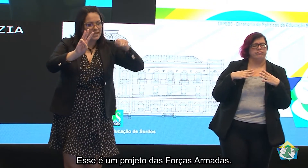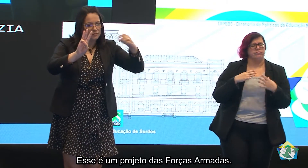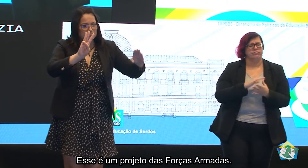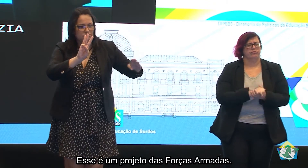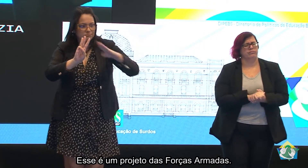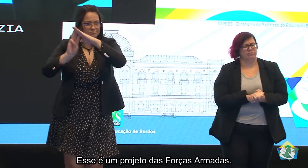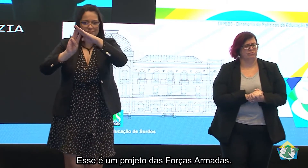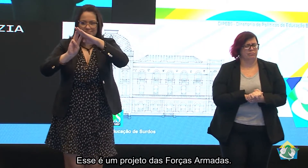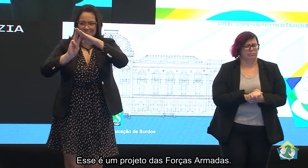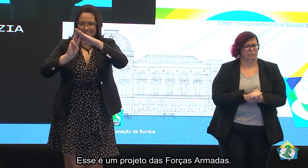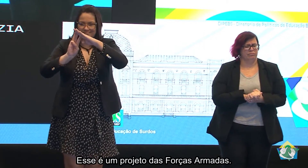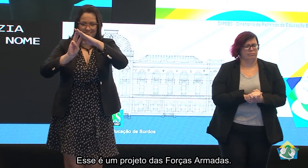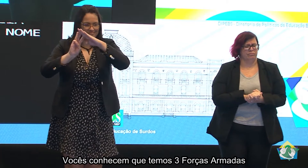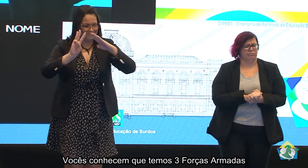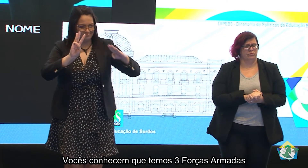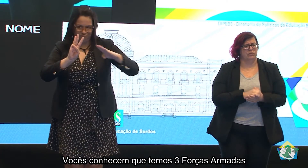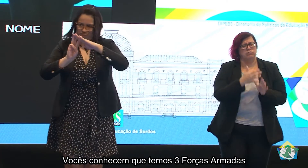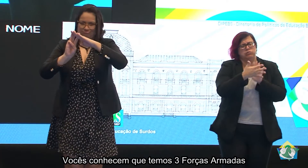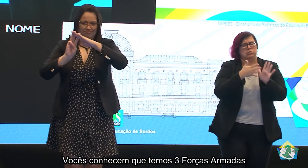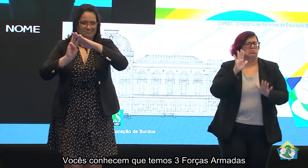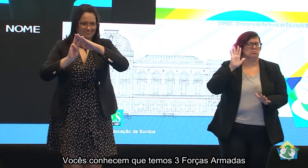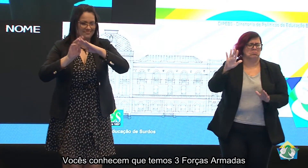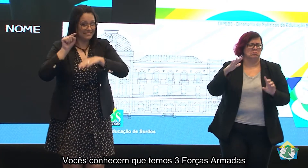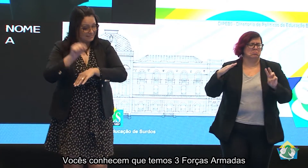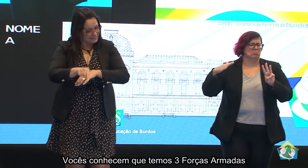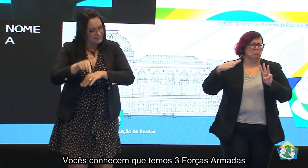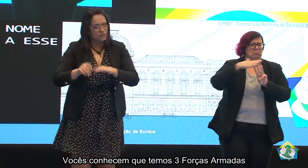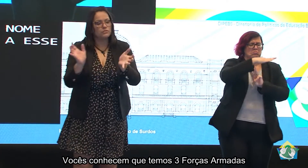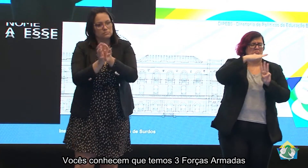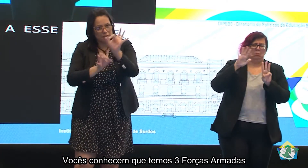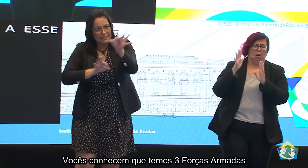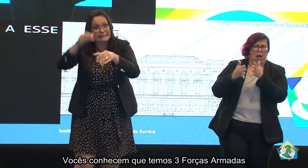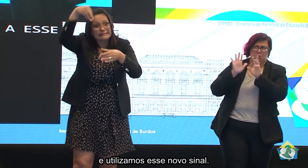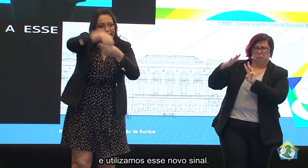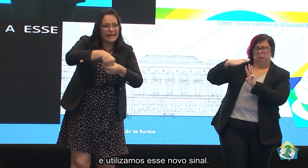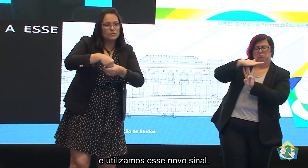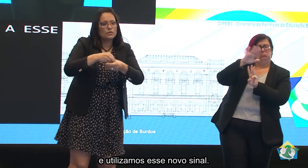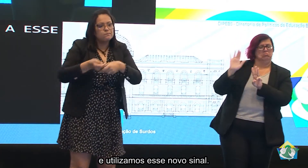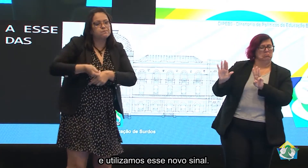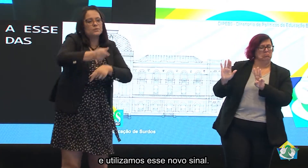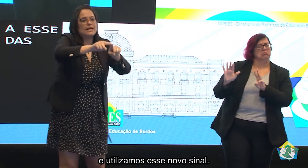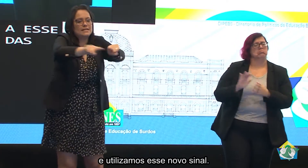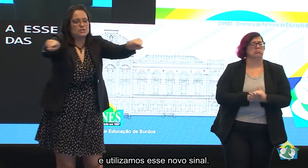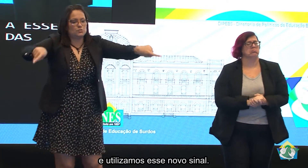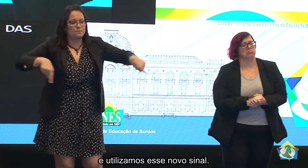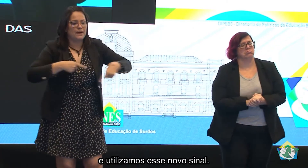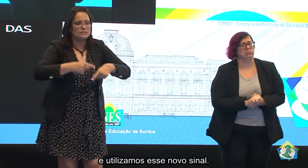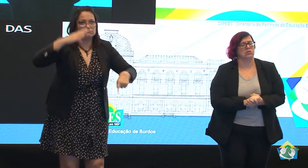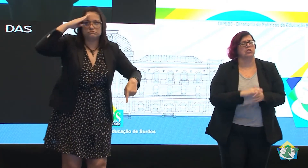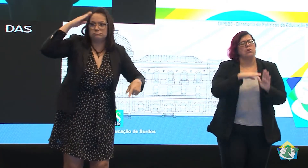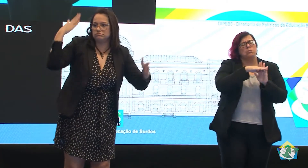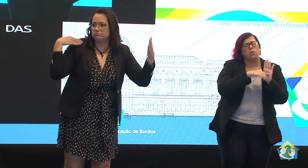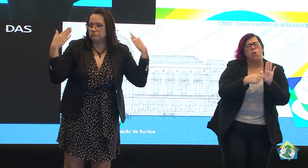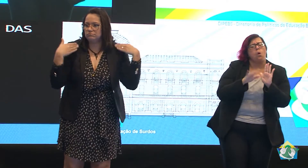Esse é um projeto das Forças Armadas, vocês conhecem, temos 3 Forças Armadas e utilizamos esse novo